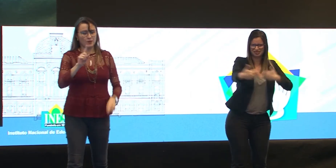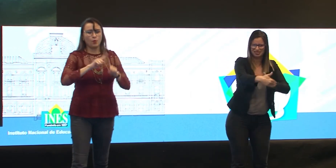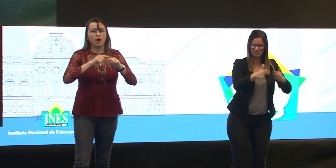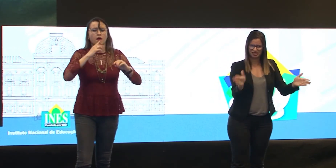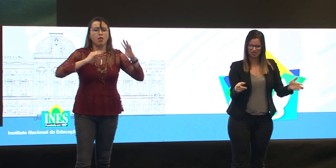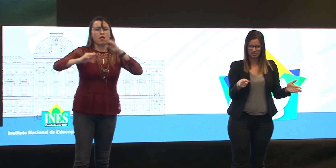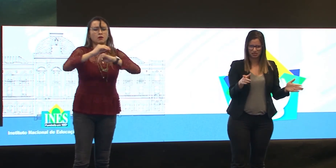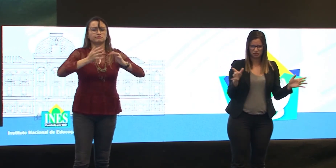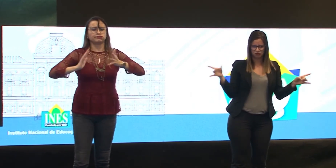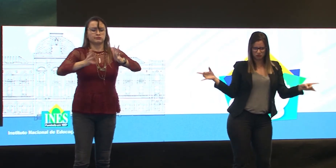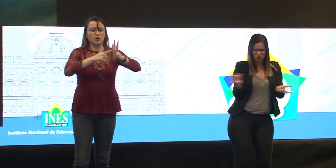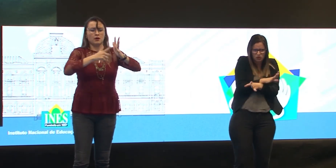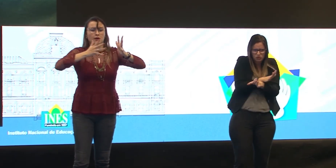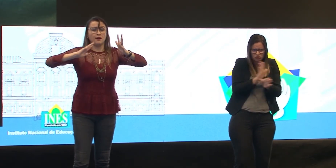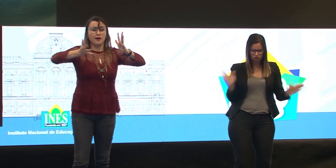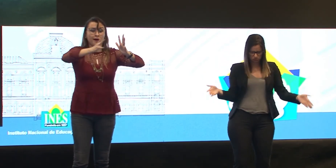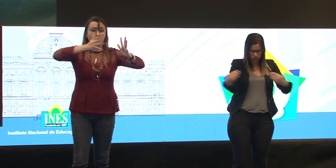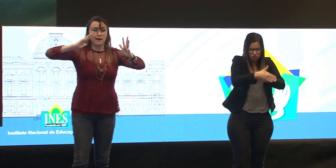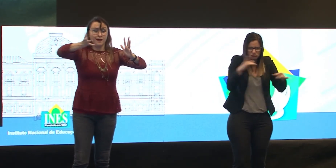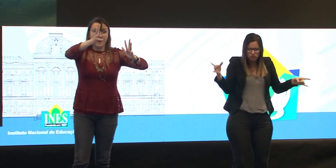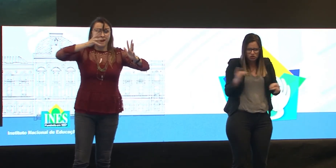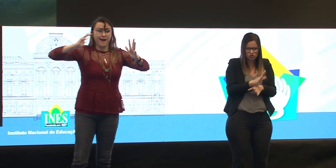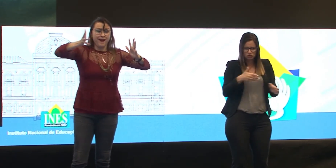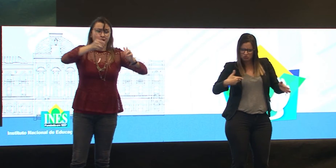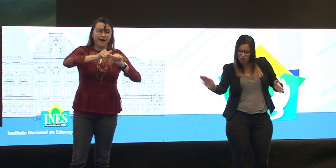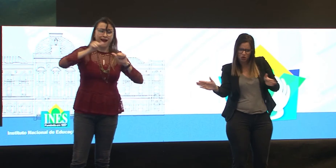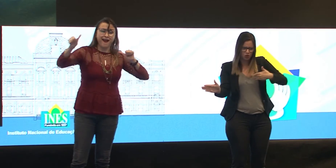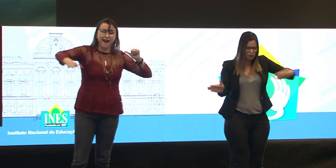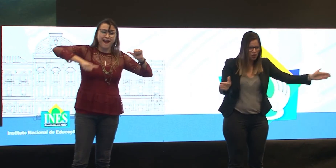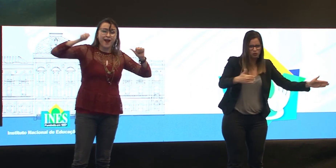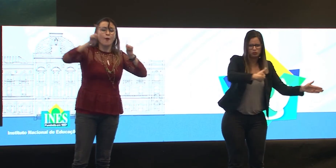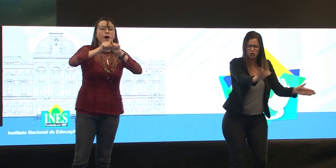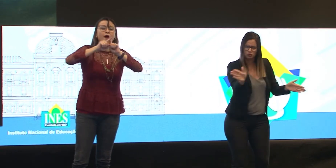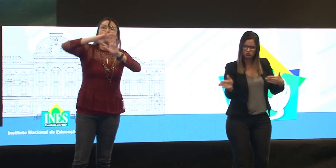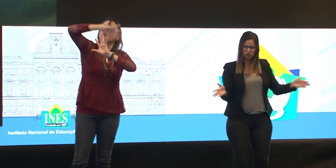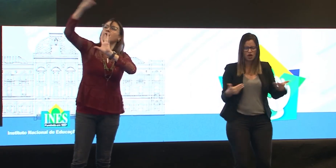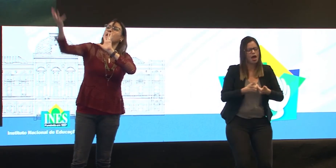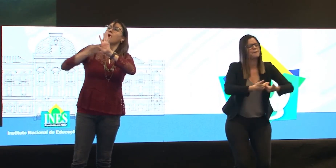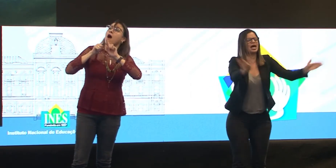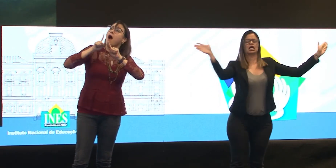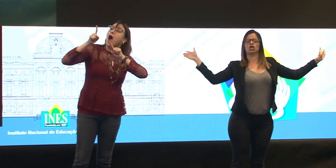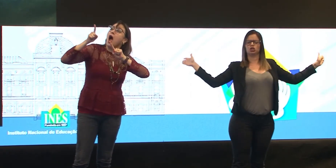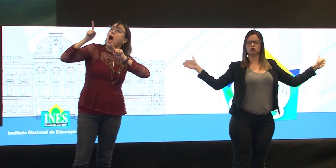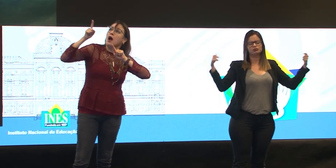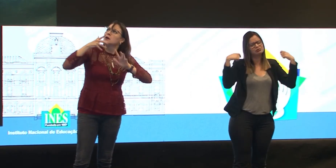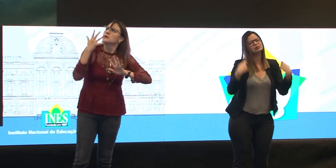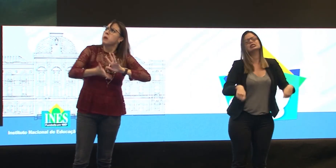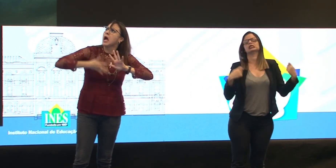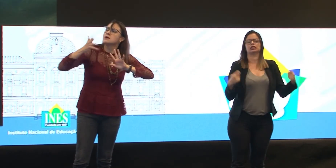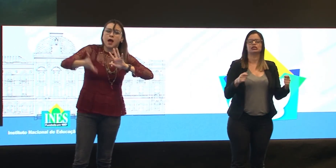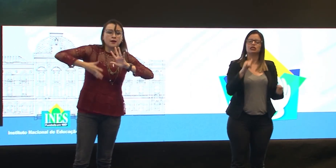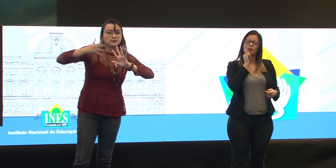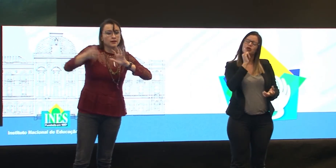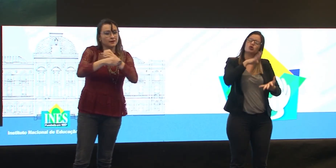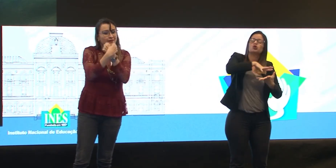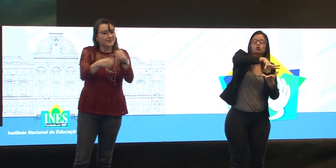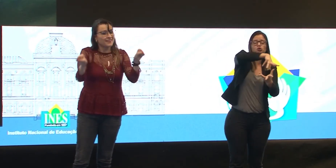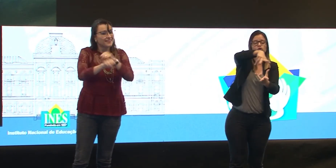questões para minimizar os efeitos da variação na produção de materiais.